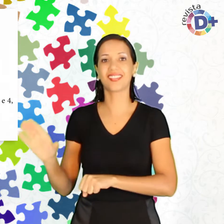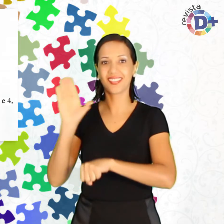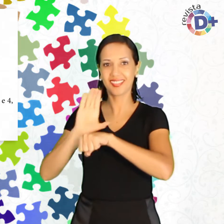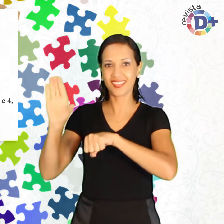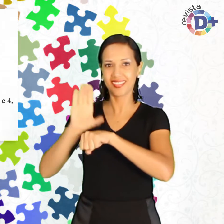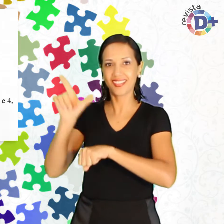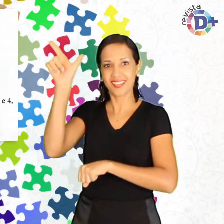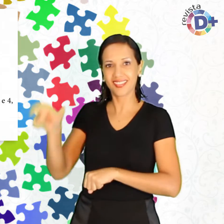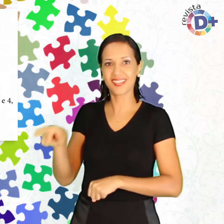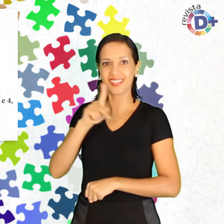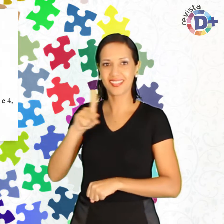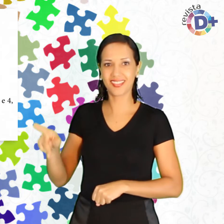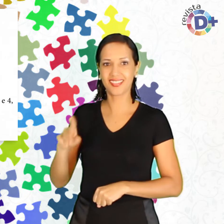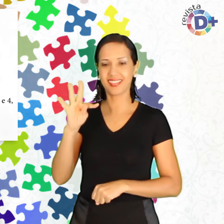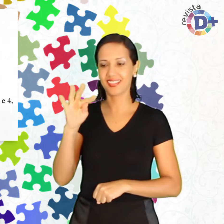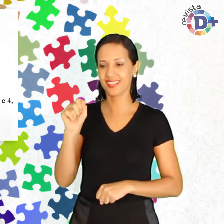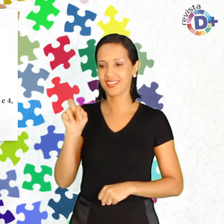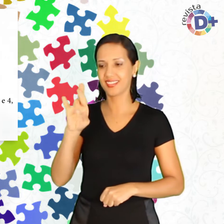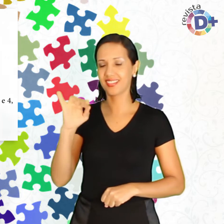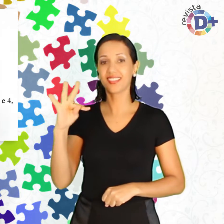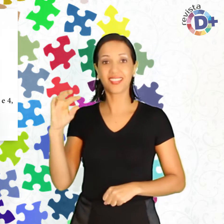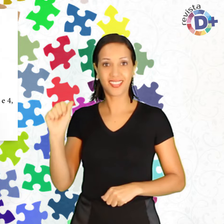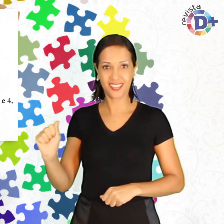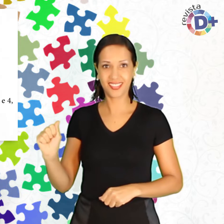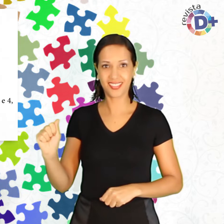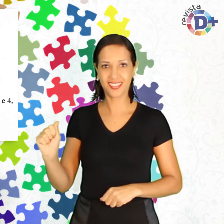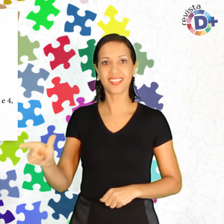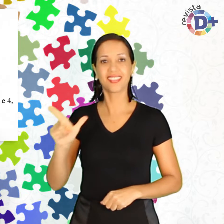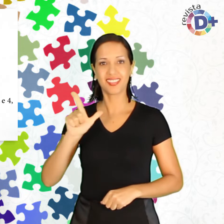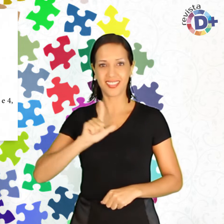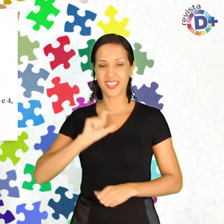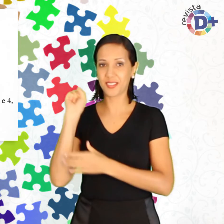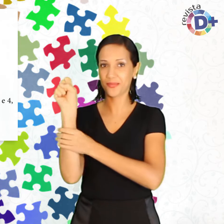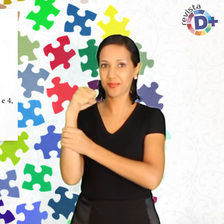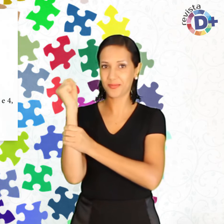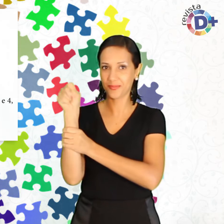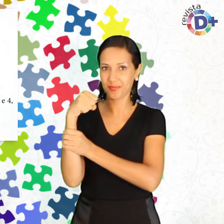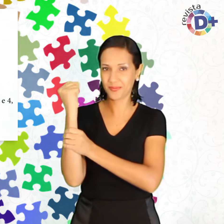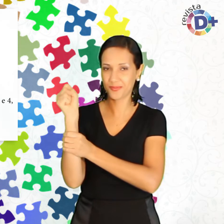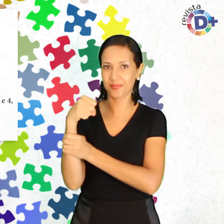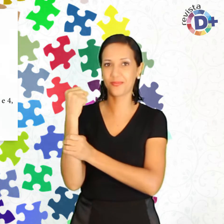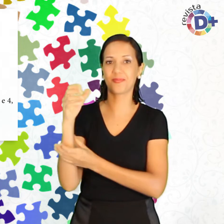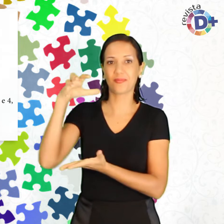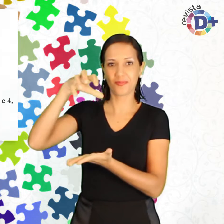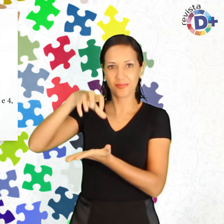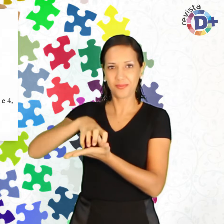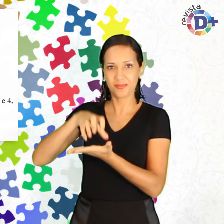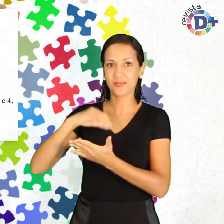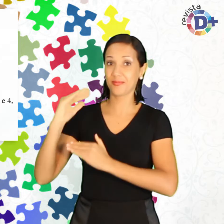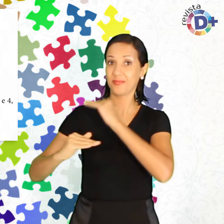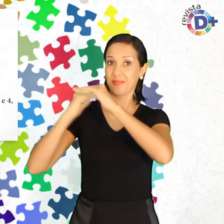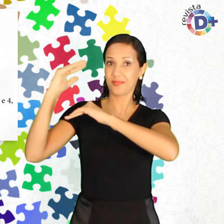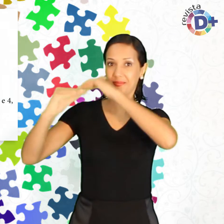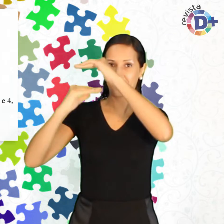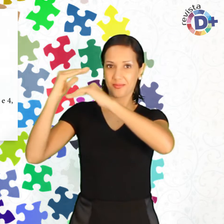ministrante arita inoue fisioterapeuta do centro de habilitação e